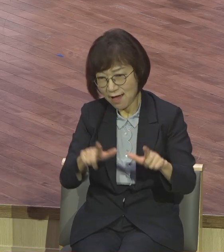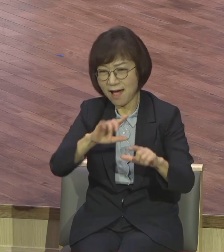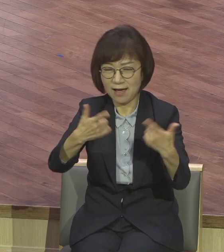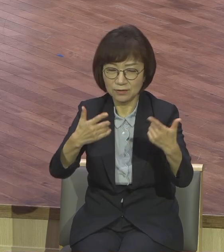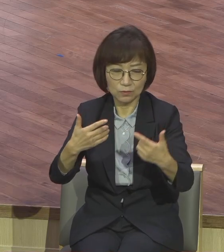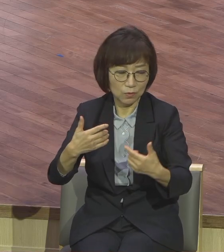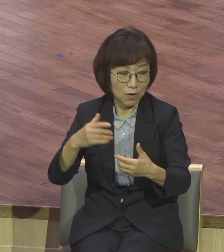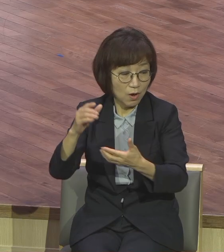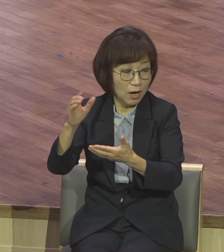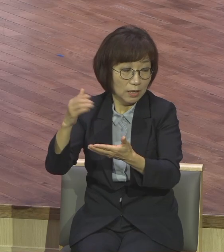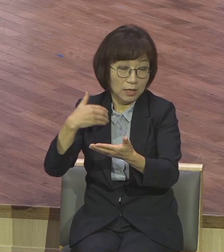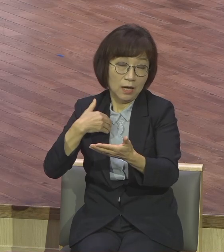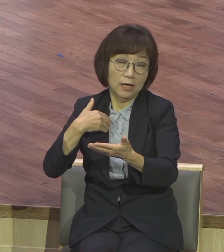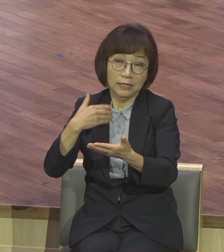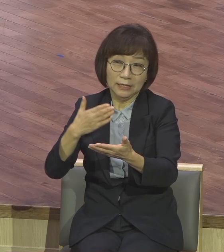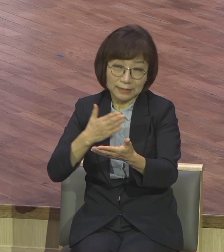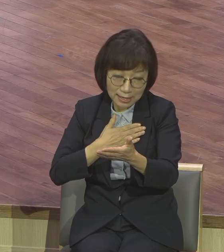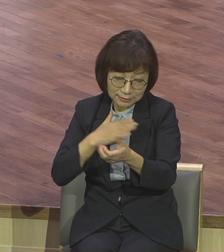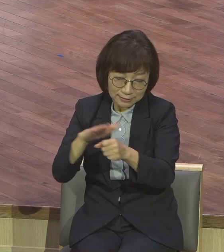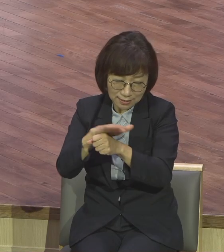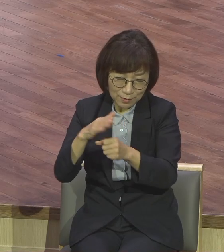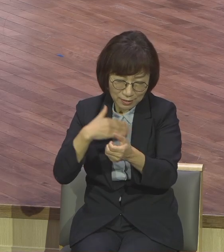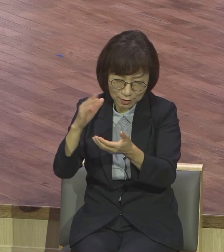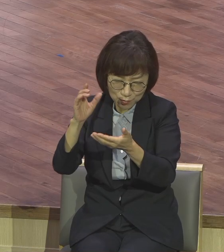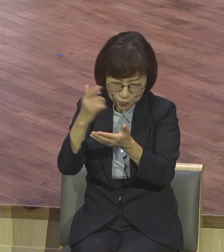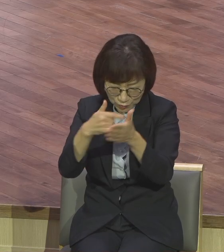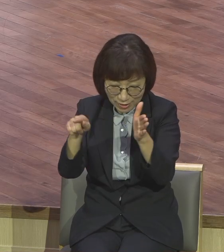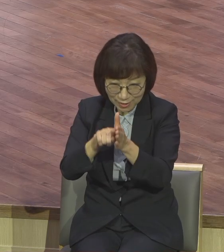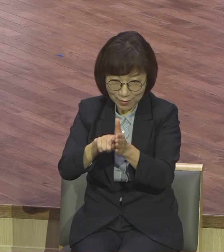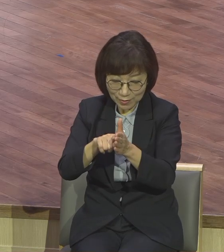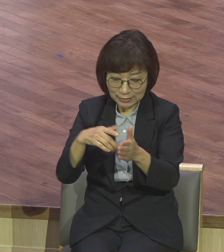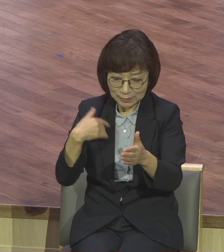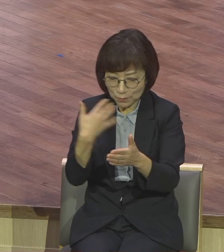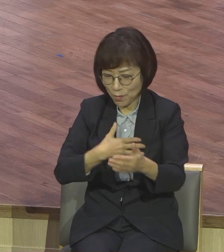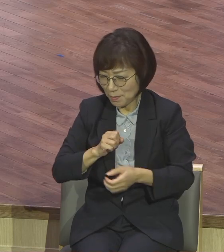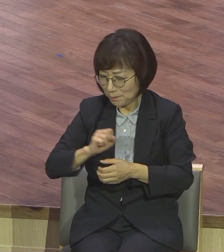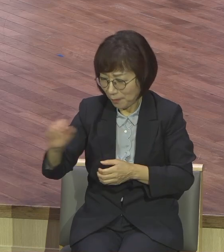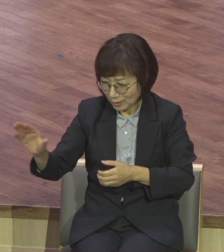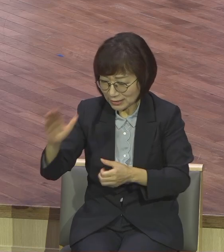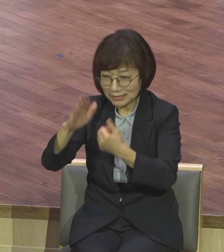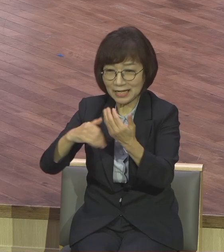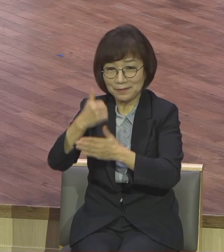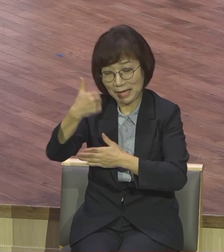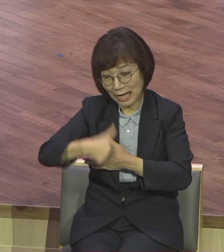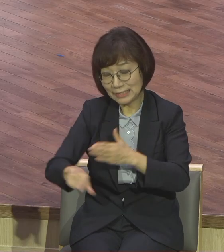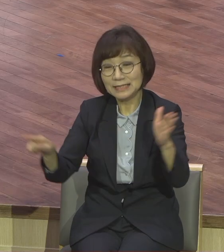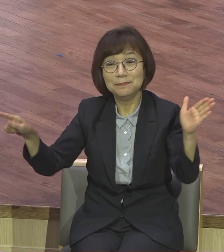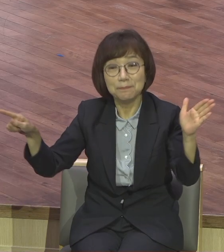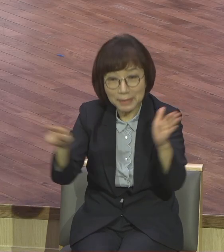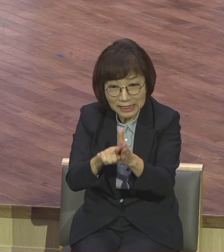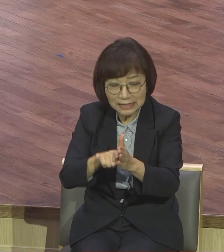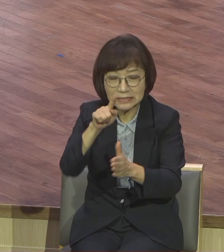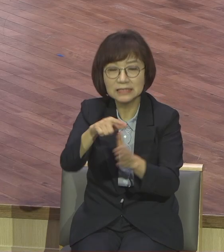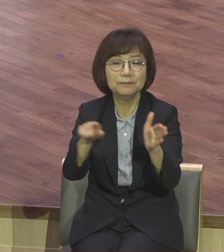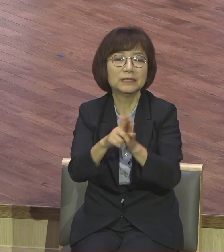가운데 사는 것은 나를 사랑하사 나를 위하여 자기 자신을 버리신 하나님 아들을 믿는 믿음 안에서 사는 것이라.